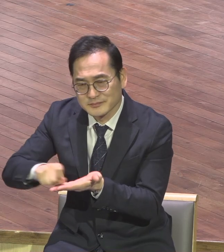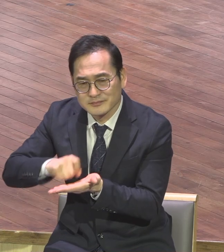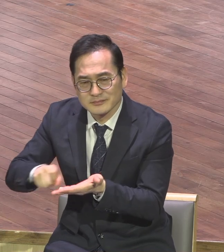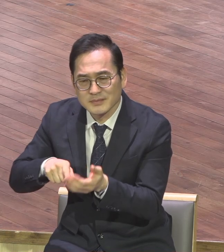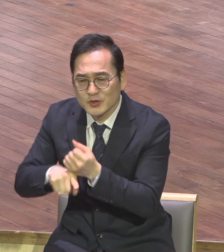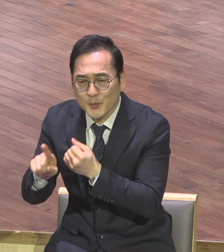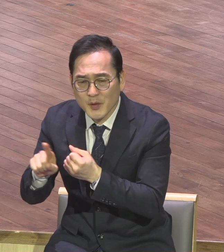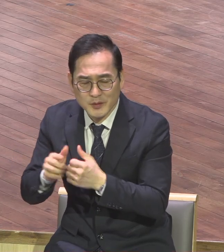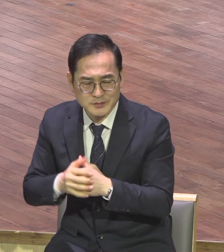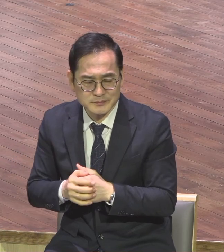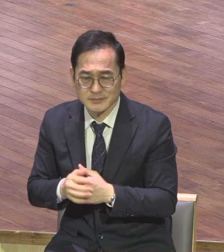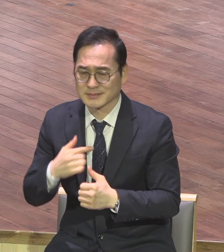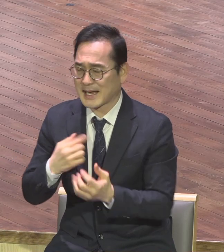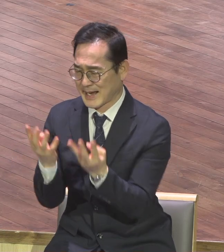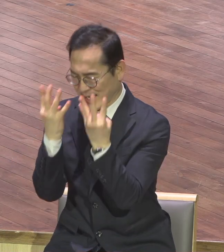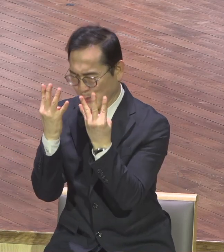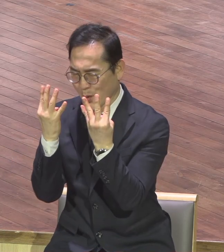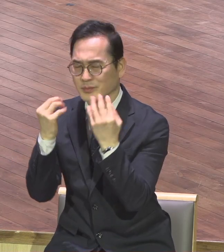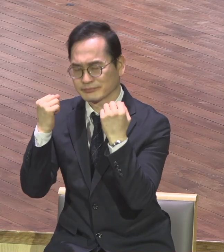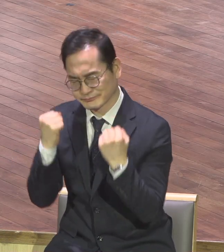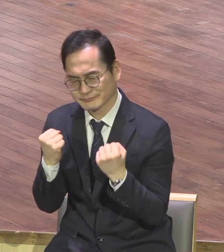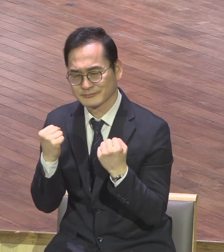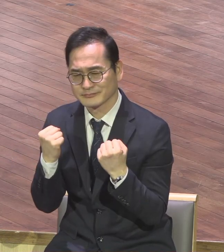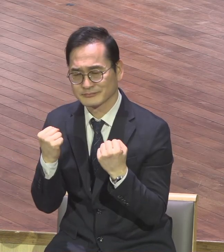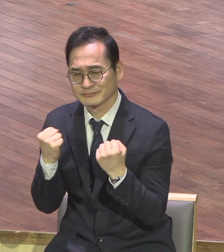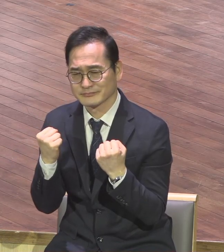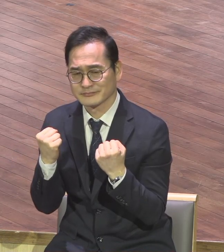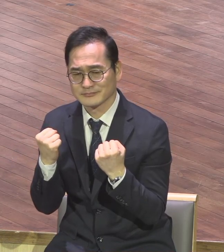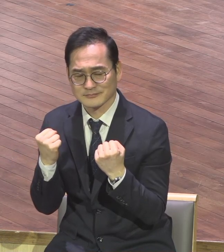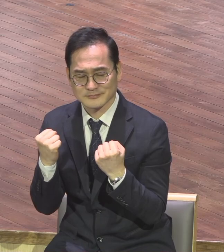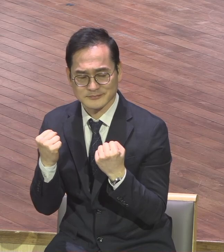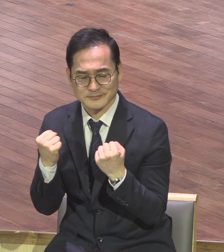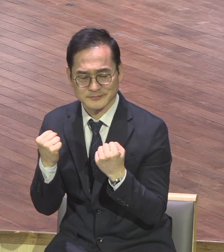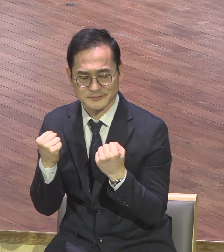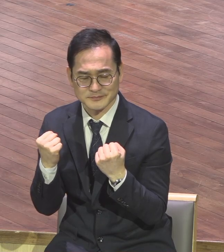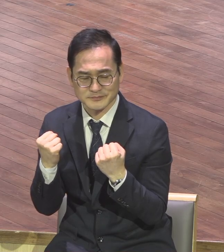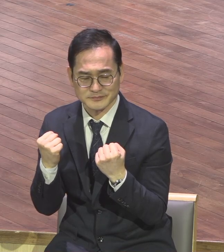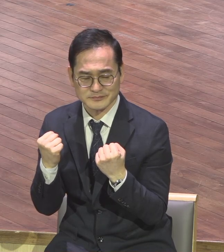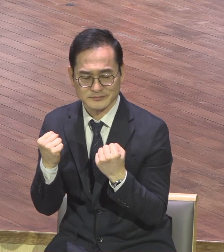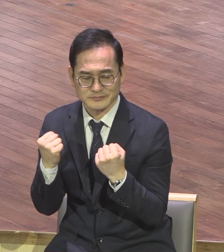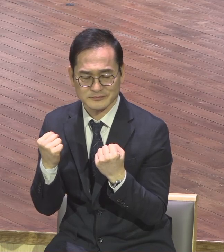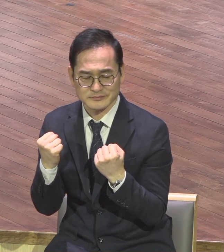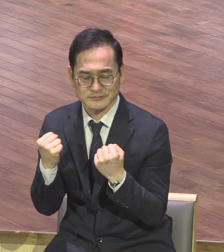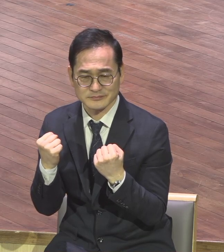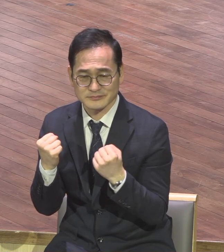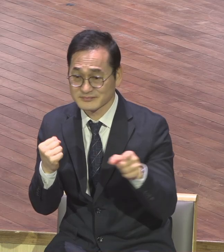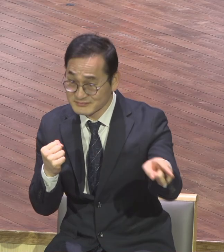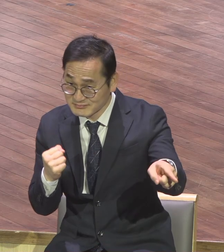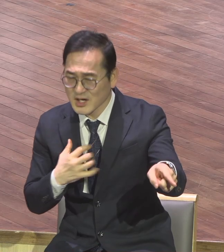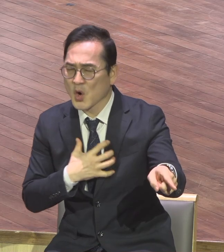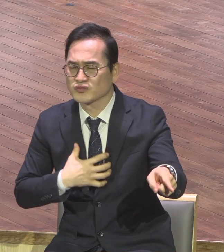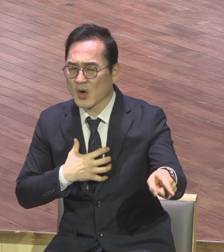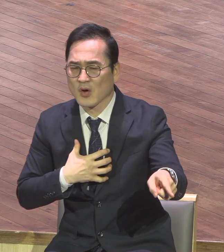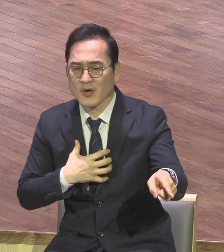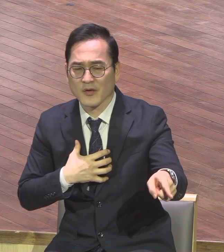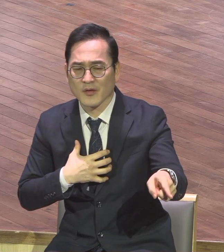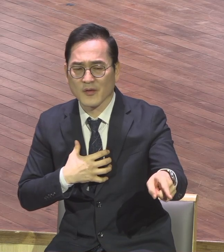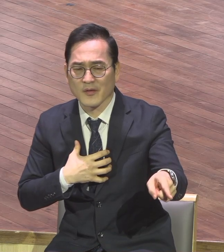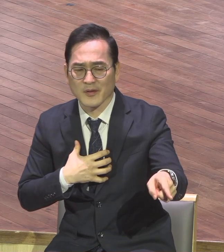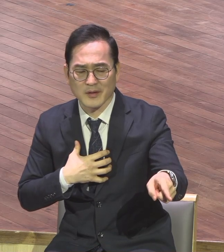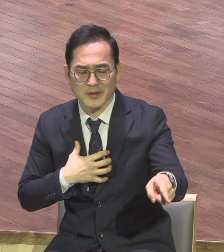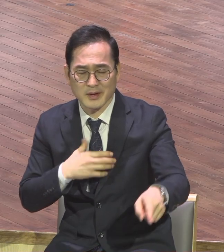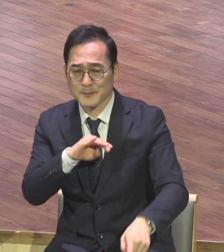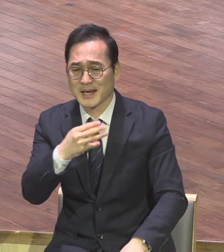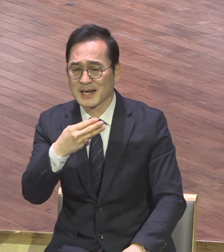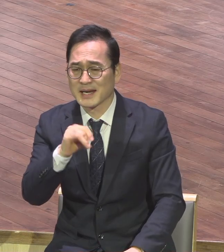뭐냐? 자신이 감옥에 있다는 소식을 듣고 지금 걱정하고 시험들고 낙심에